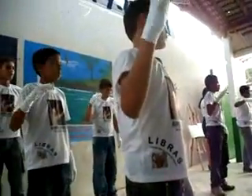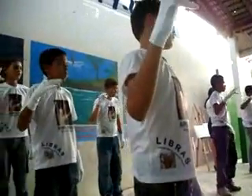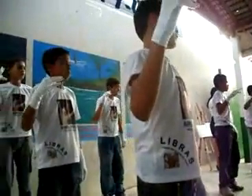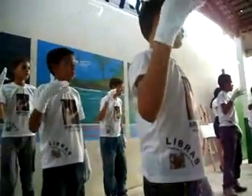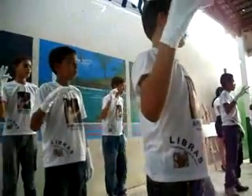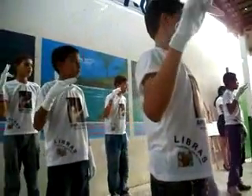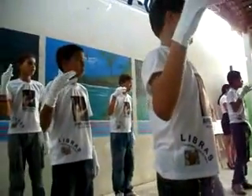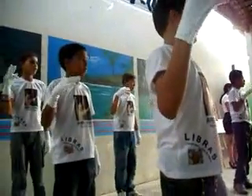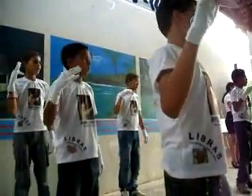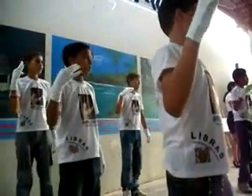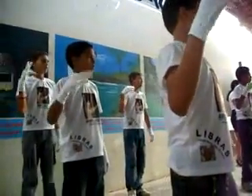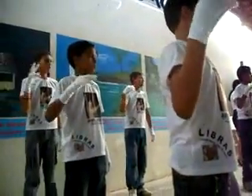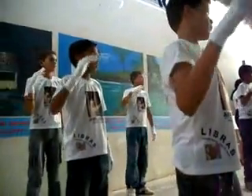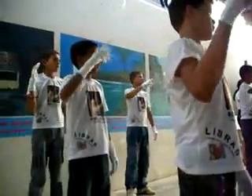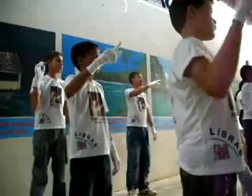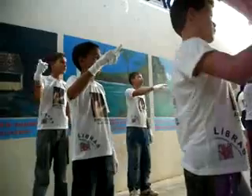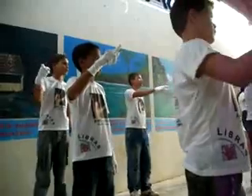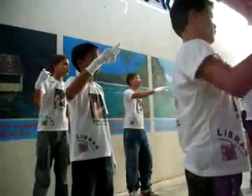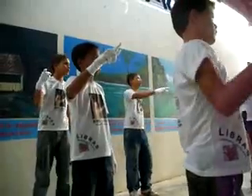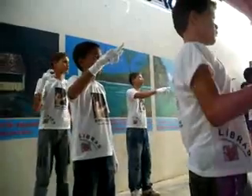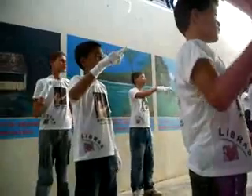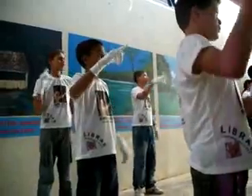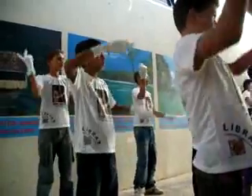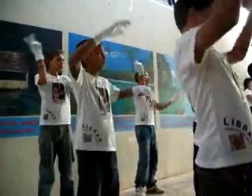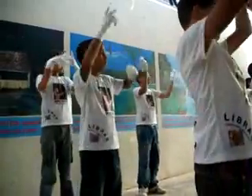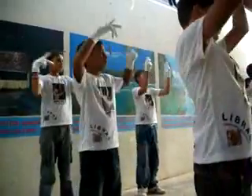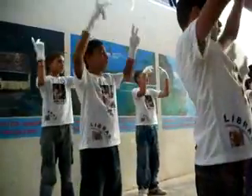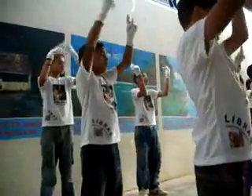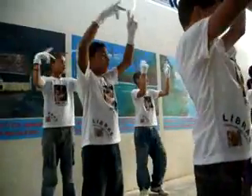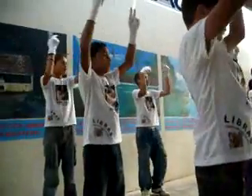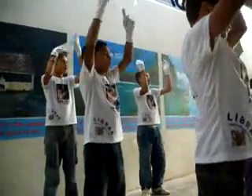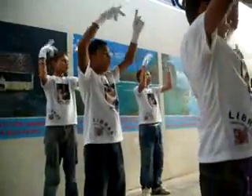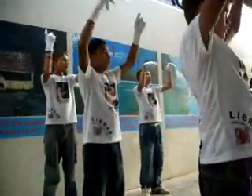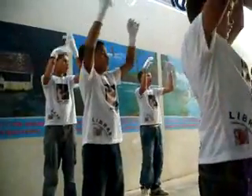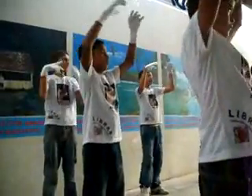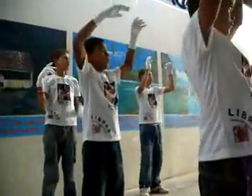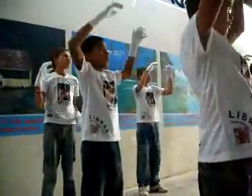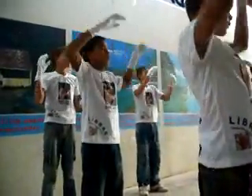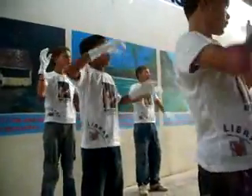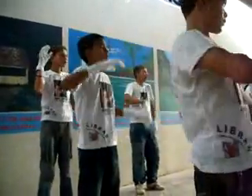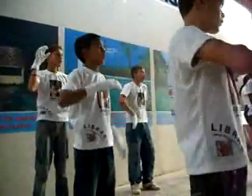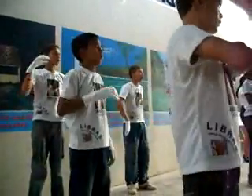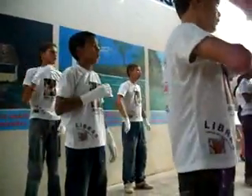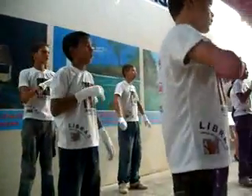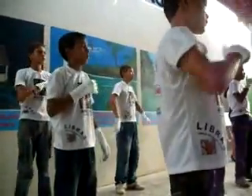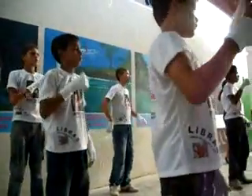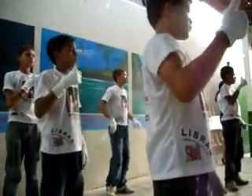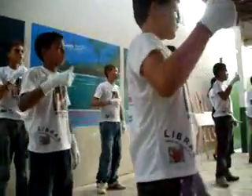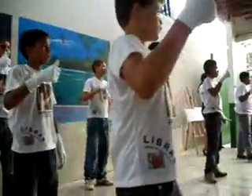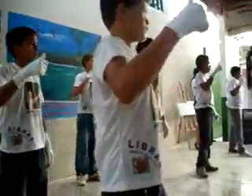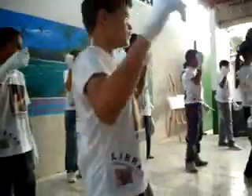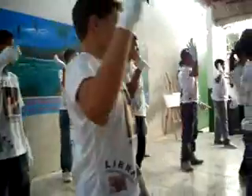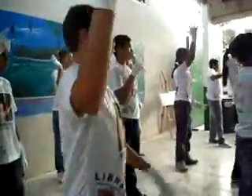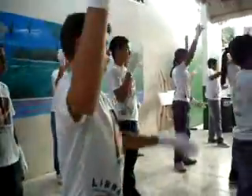Você é o que me ensinou de você Nos céus do chão comigo, me